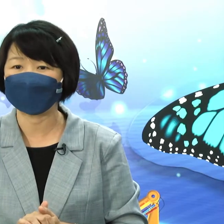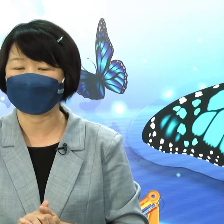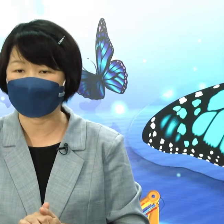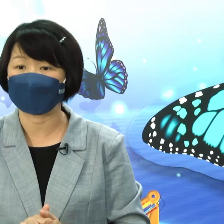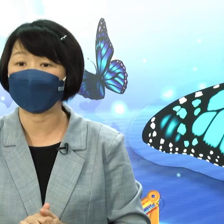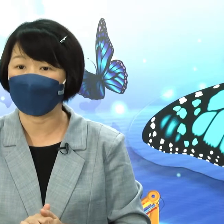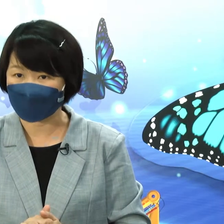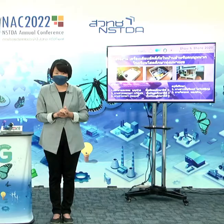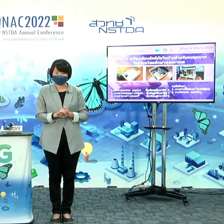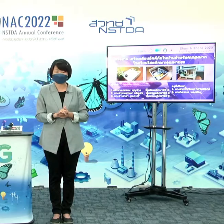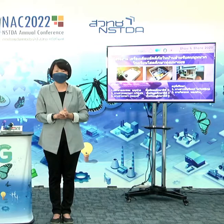การประกวดค่ะ